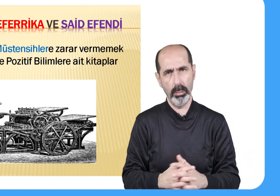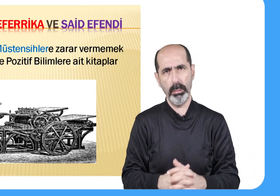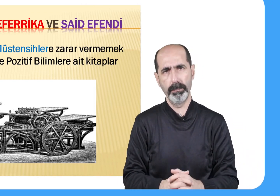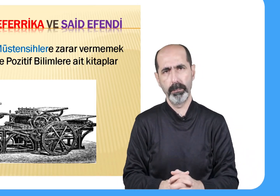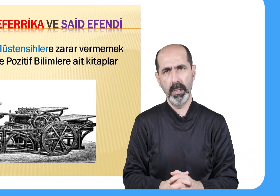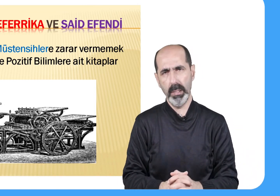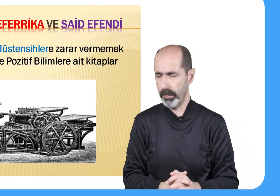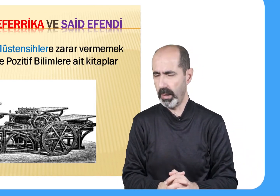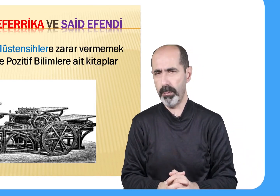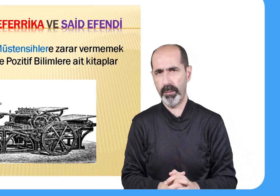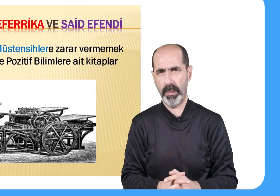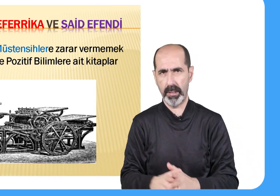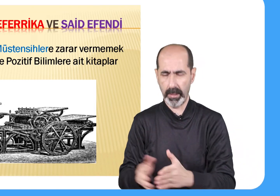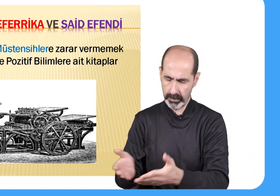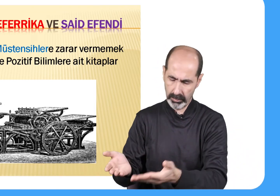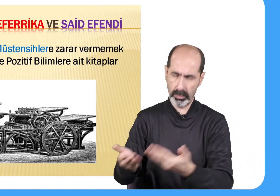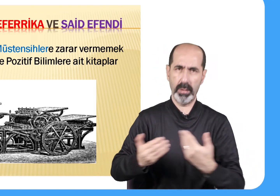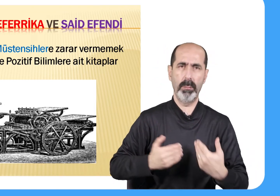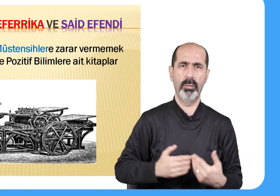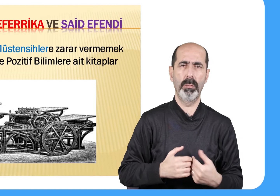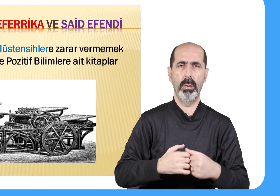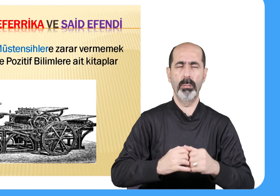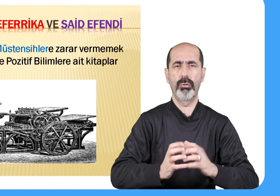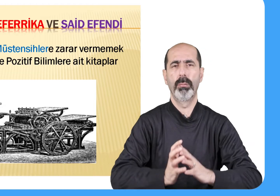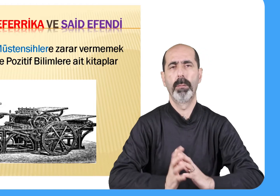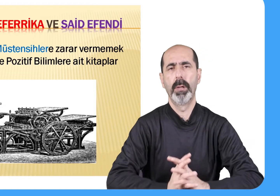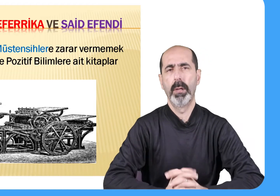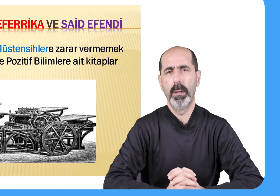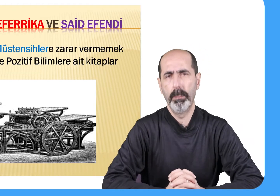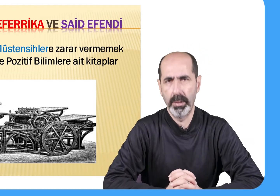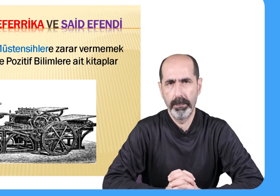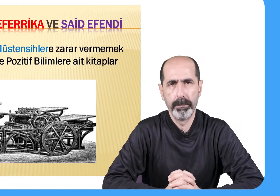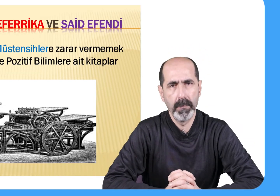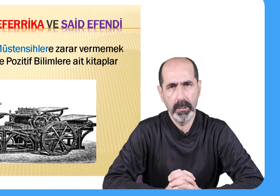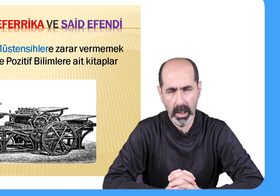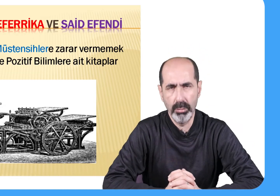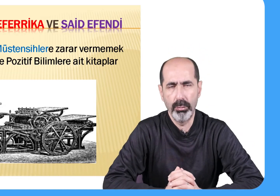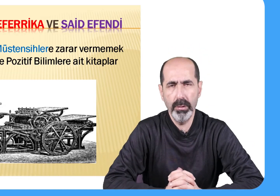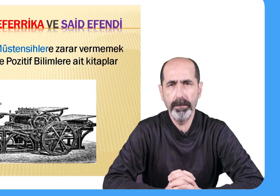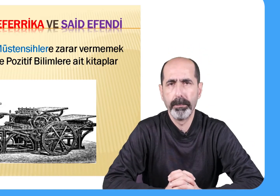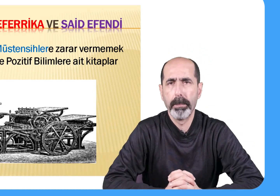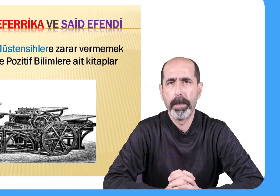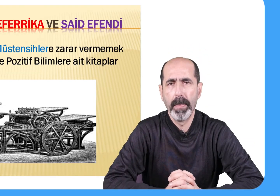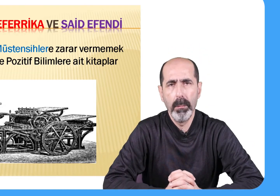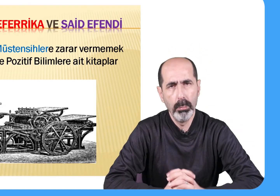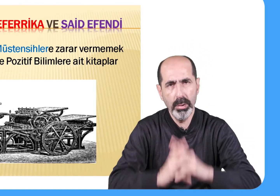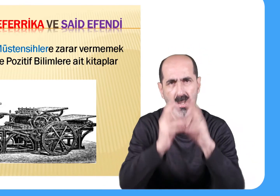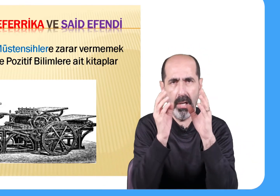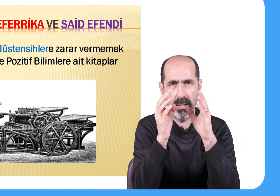Çelebi'nin oğlu İbrahim Müteferrika da sonradan Müslüman olmuş bir gayri Müslüm